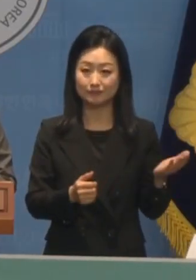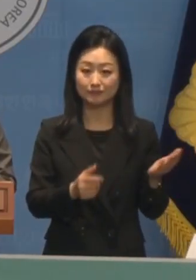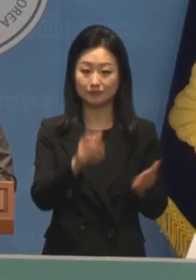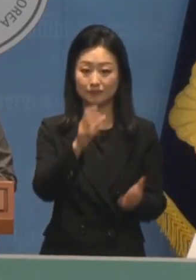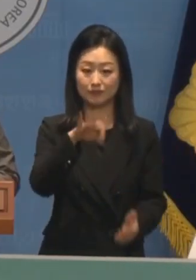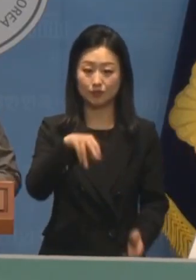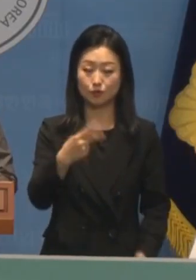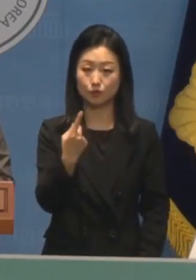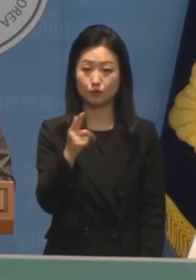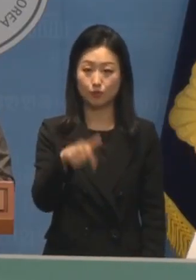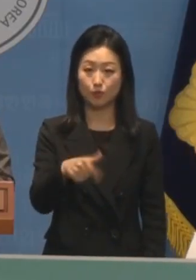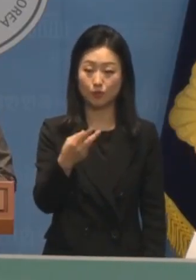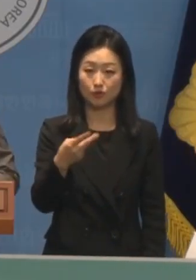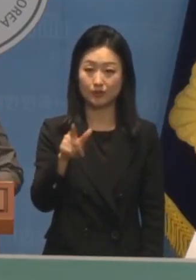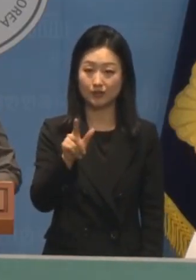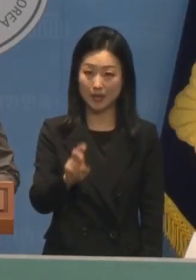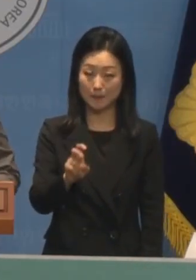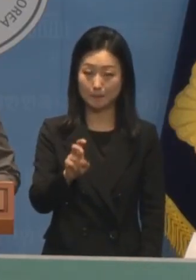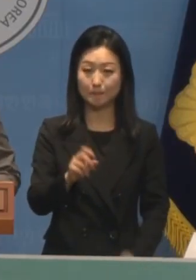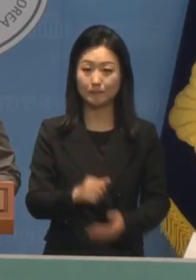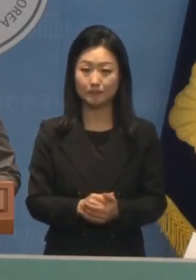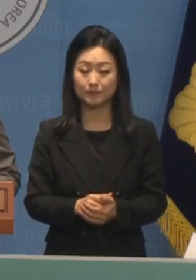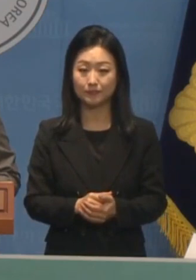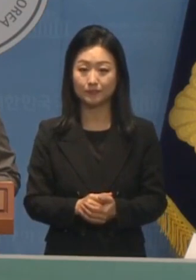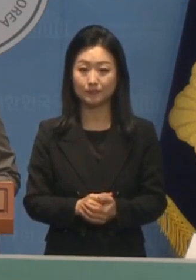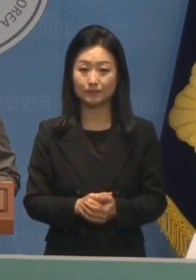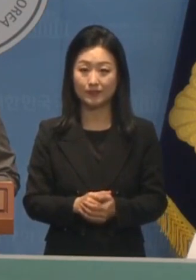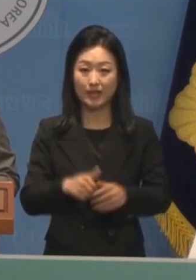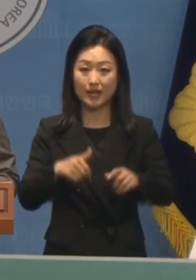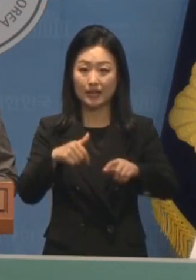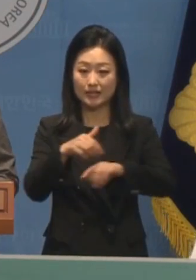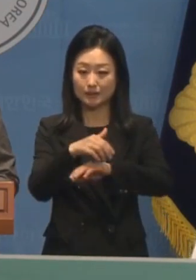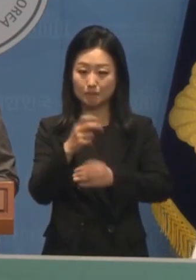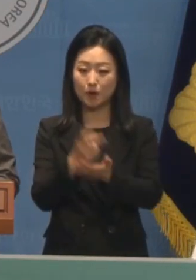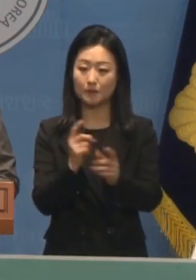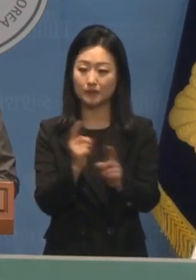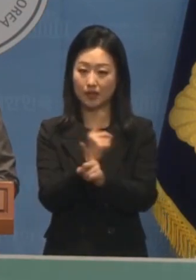윤봉남 한국사회적경제연대회 제도개선위원장님 오셨습니다.